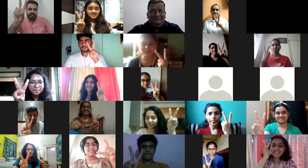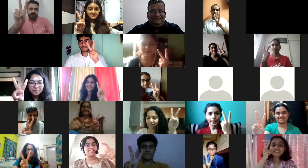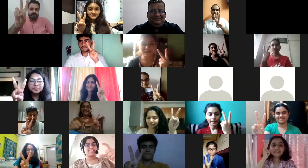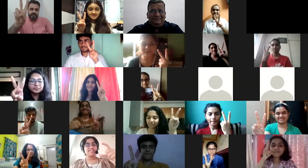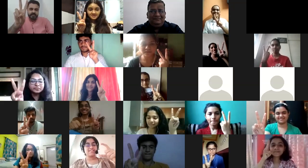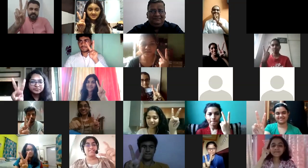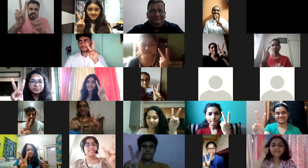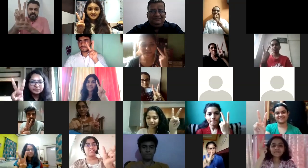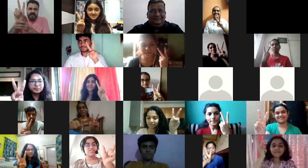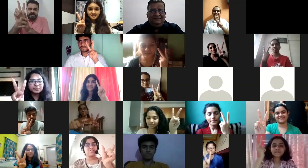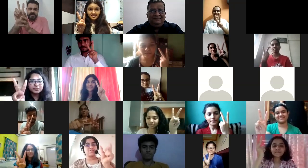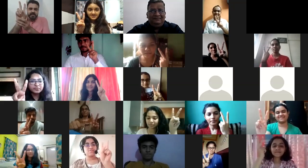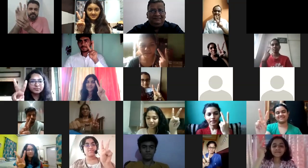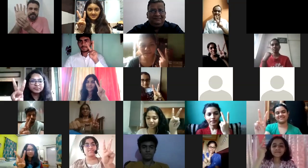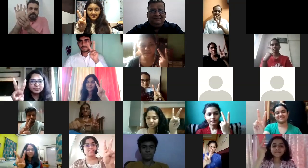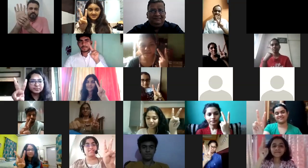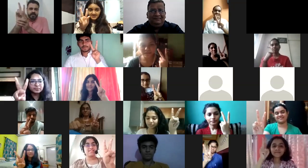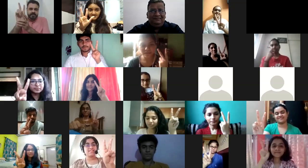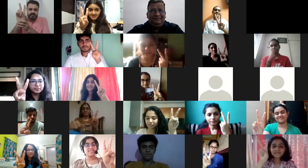for victory. हाथ आगे. Palm front.